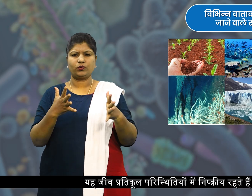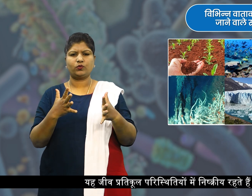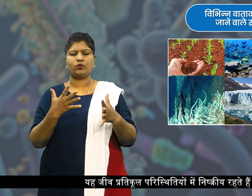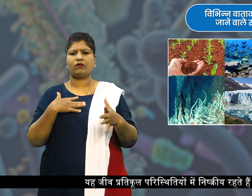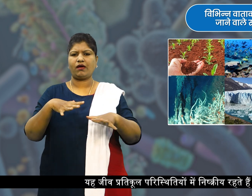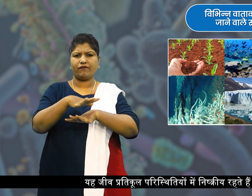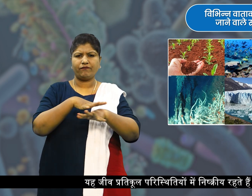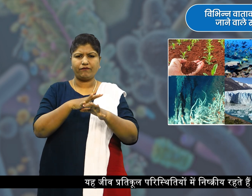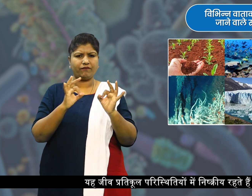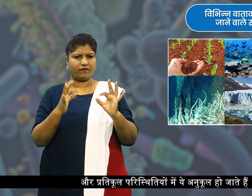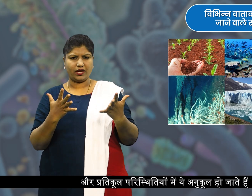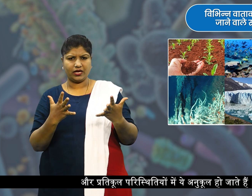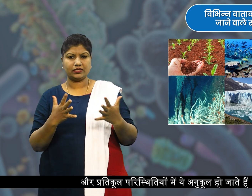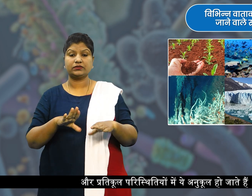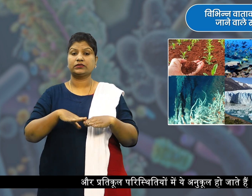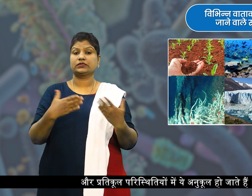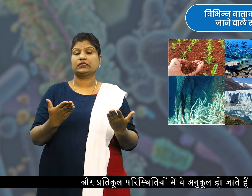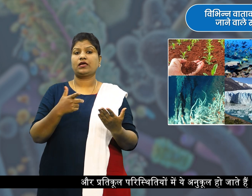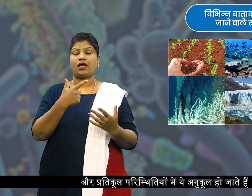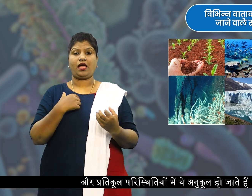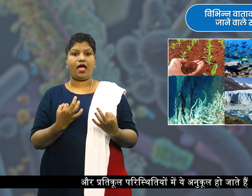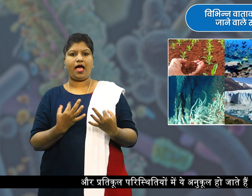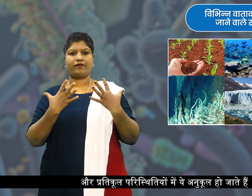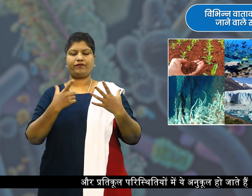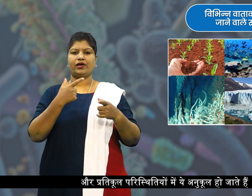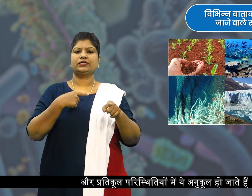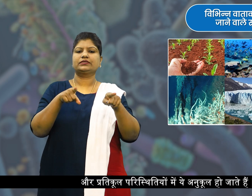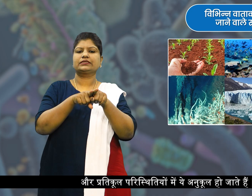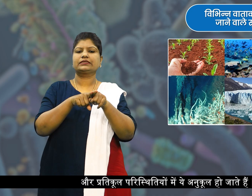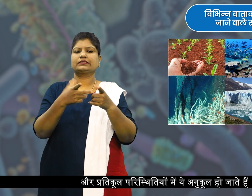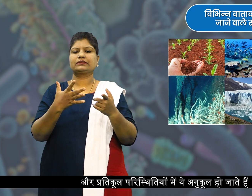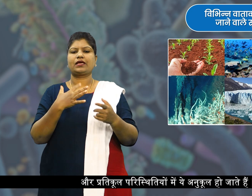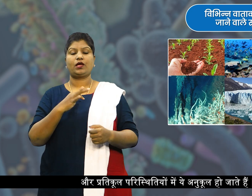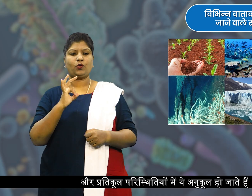हैं और प्रतिकूल परिस्थितियों में ये अनुकूल हो जाते हैं।